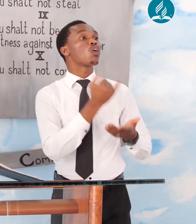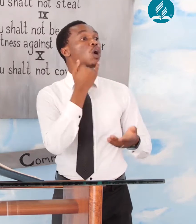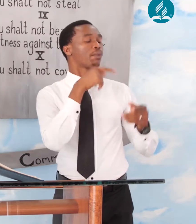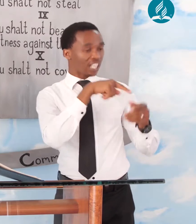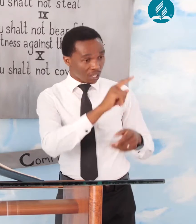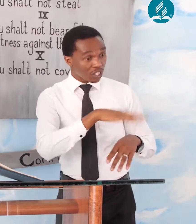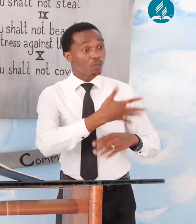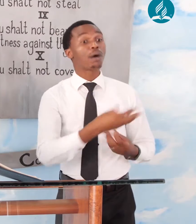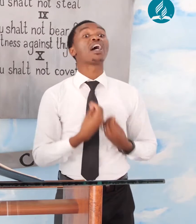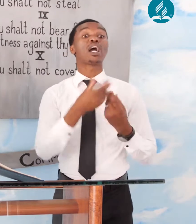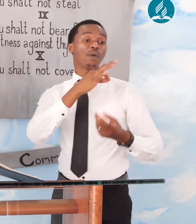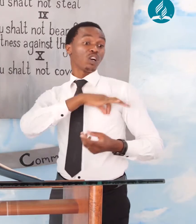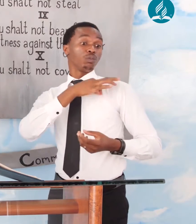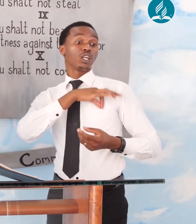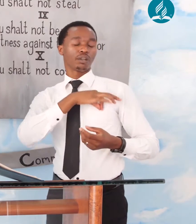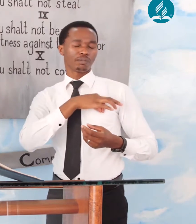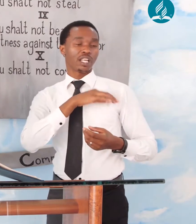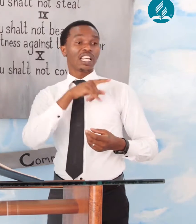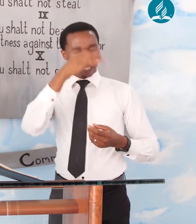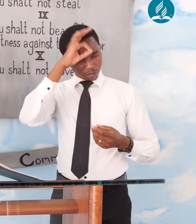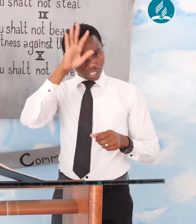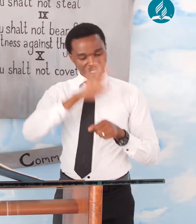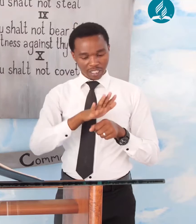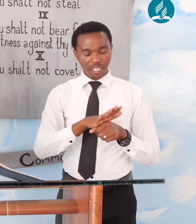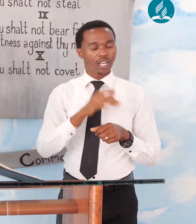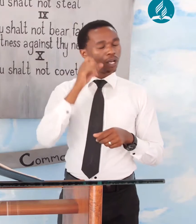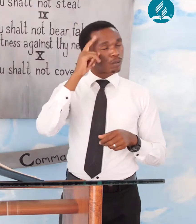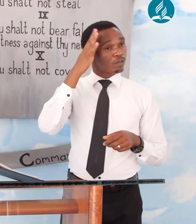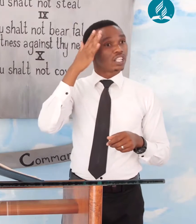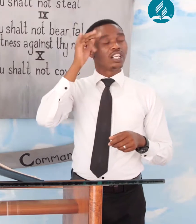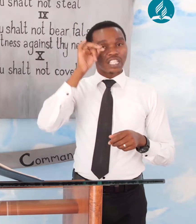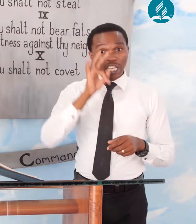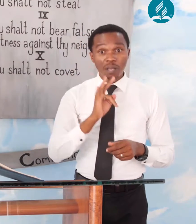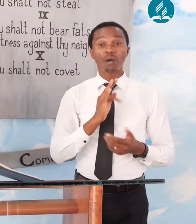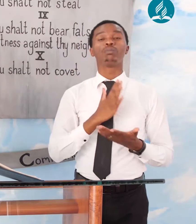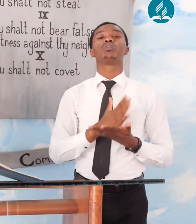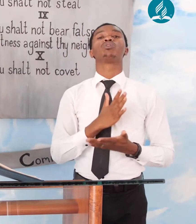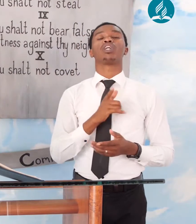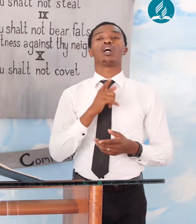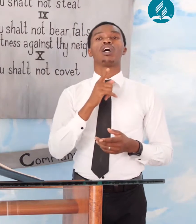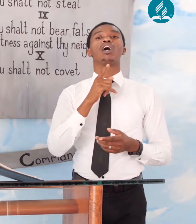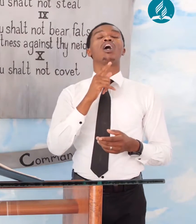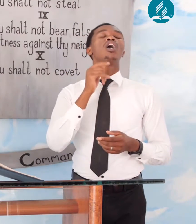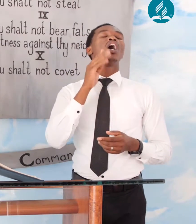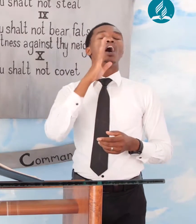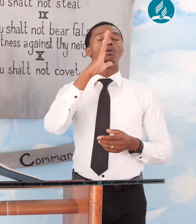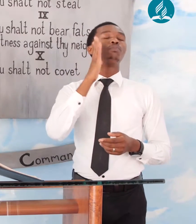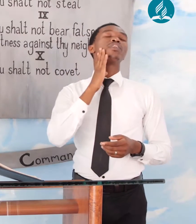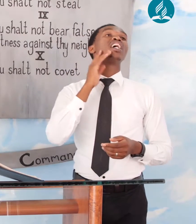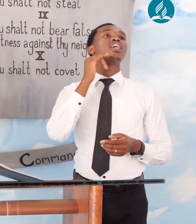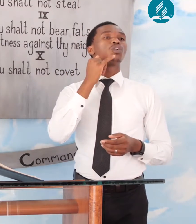noneho akamwonsa akanabihemberwa mwumve ni ukuvuga ngo ntabwo yari afite ubwoba ku mwana we ari